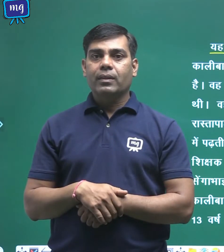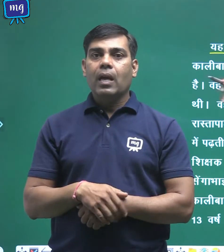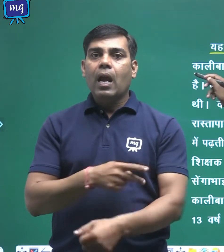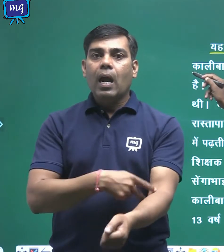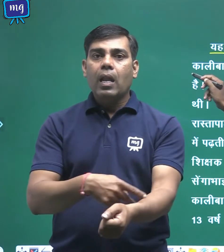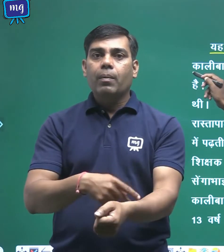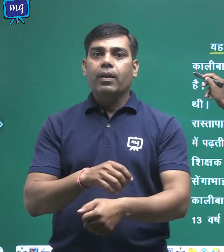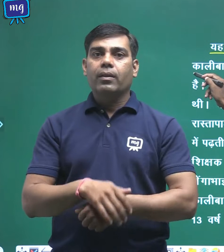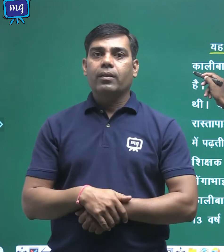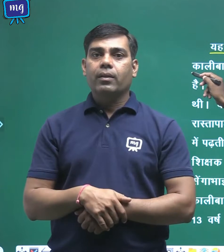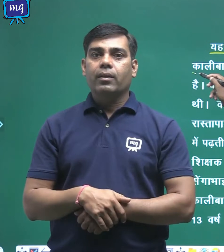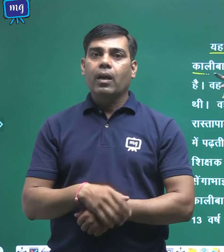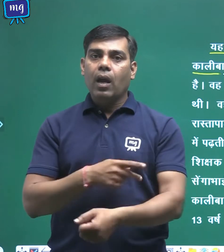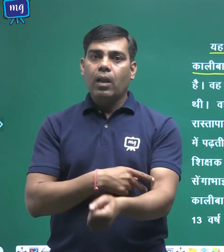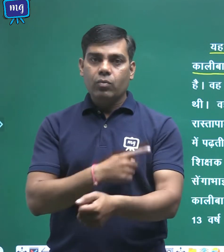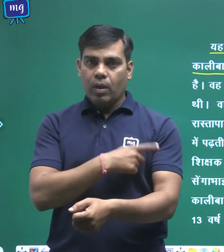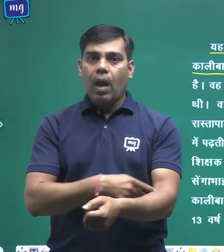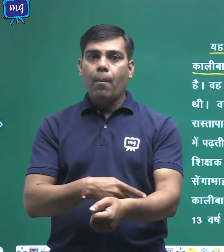कालीबाई कालासुआ